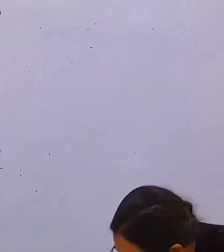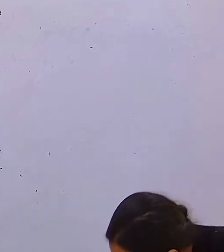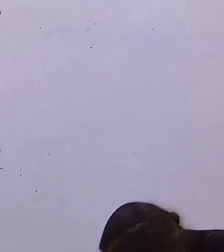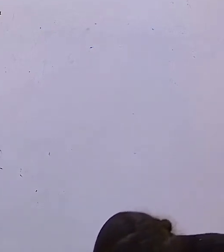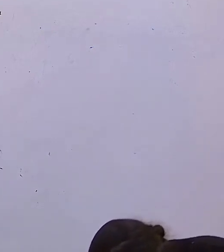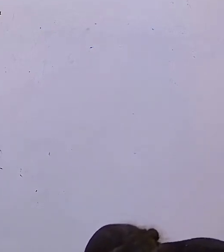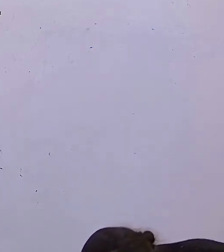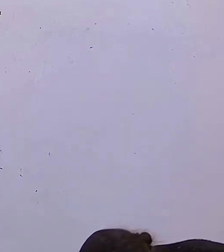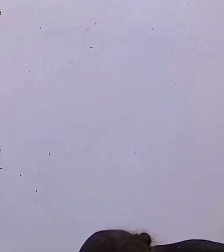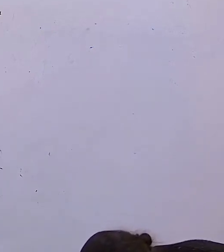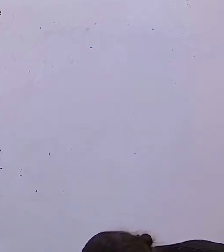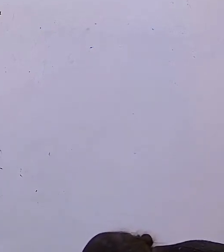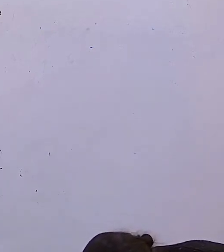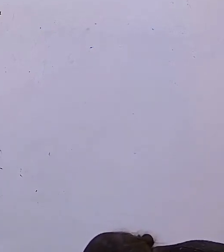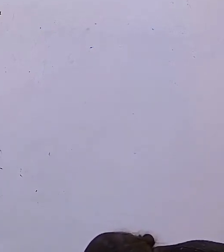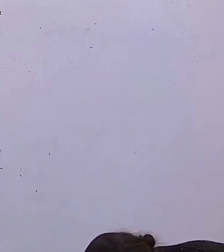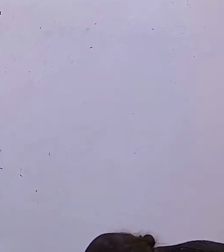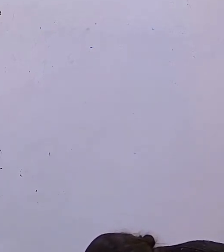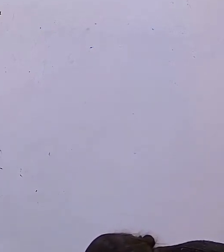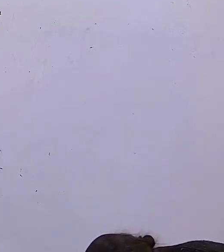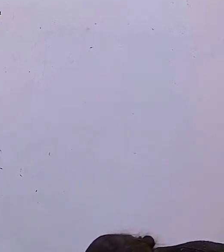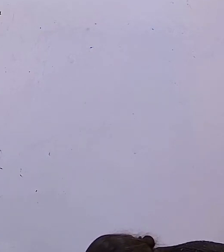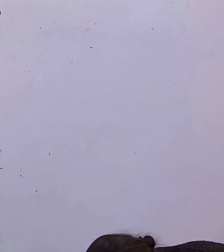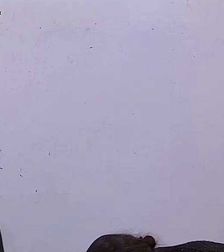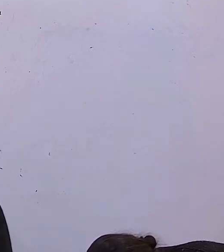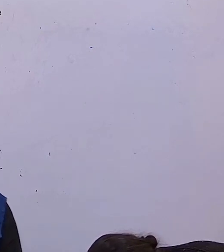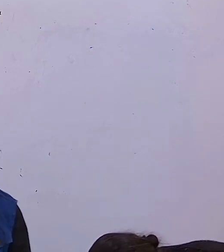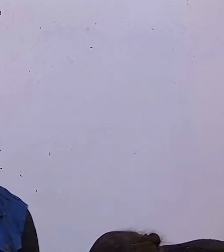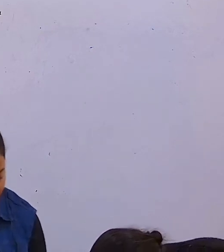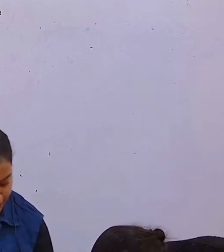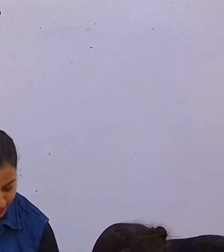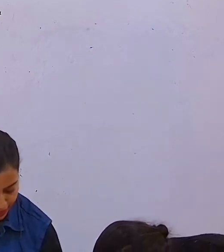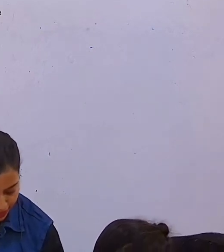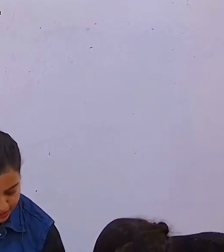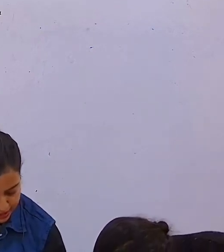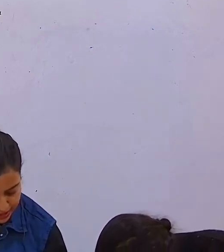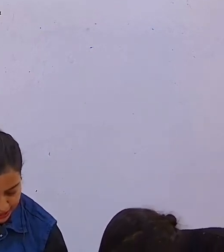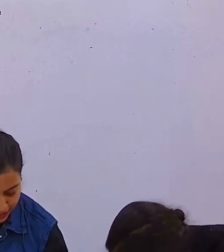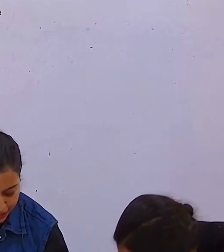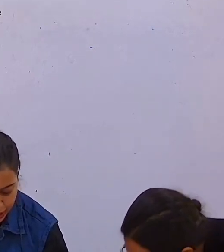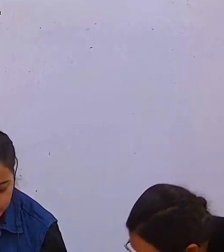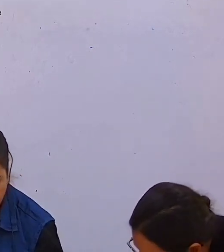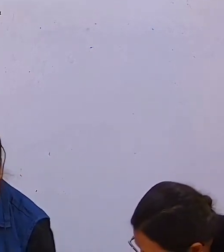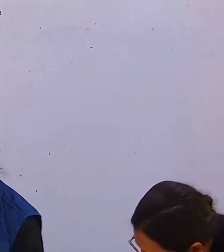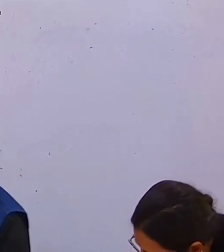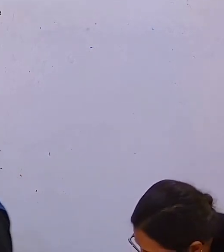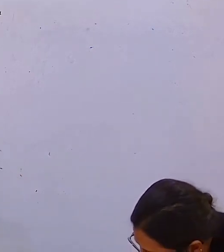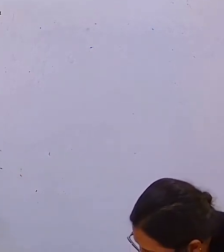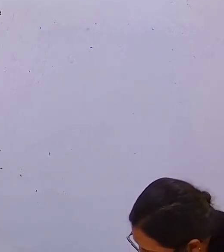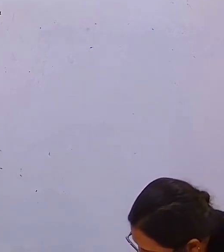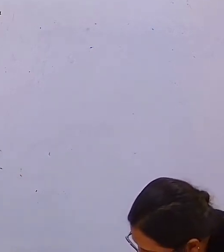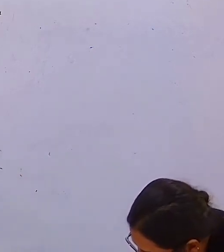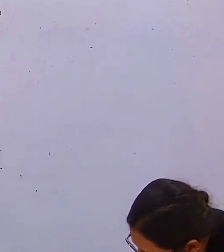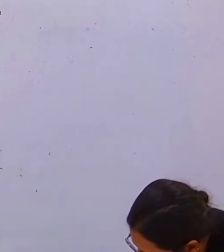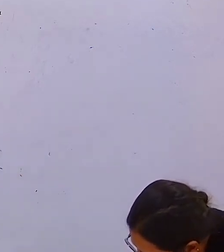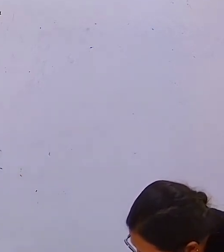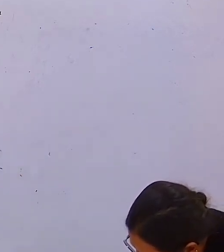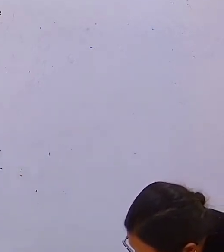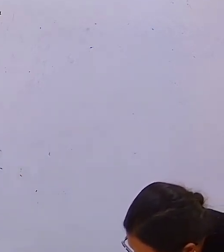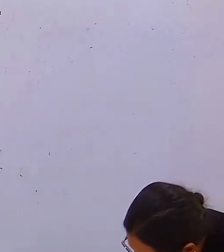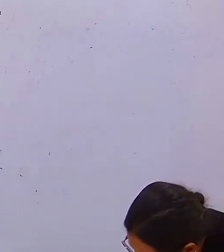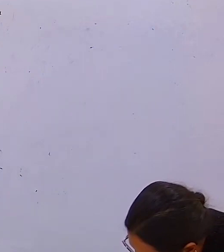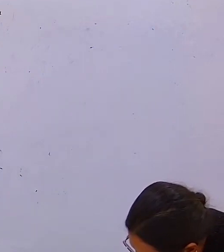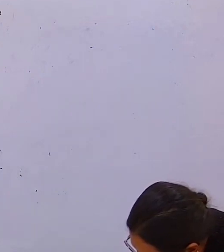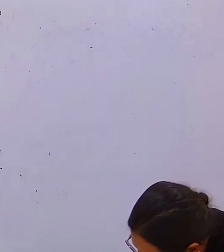यूज करूंगी. लॉव्स मीन्स क्या होता है? एल ओ ए वी ई एस. ठीक है, तो यहाँ पे करेक्ट वर्जन क्या